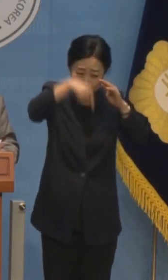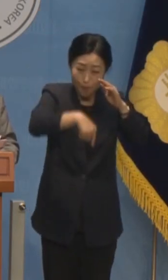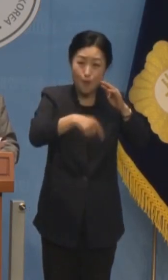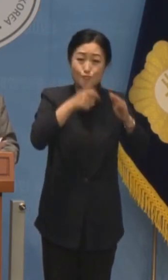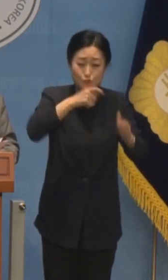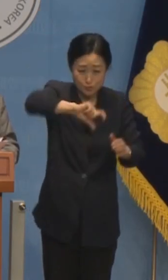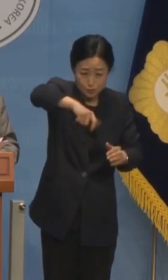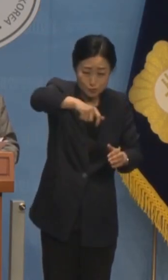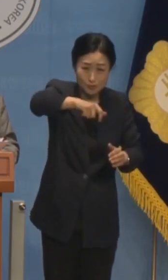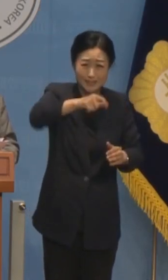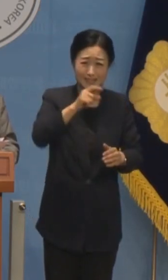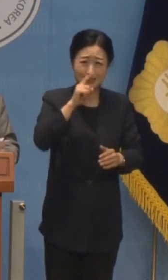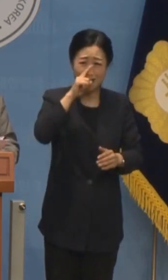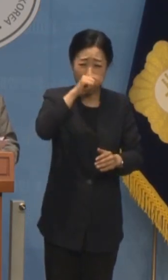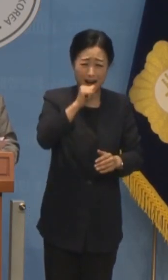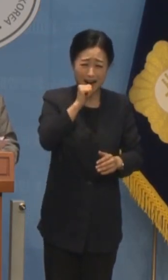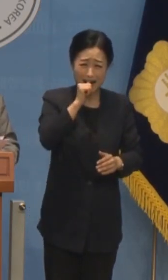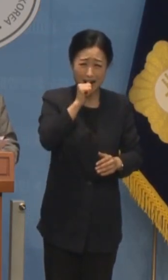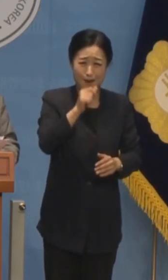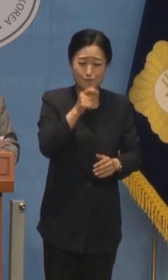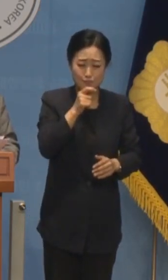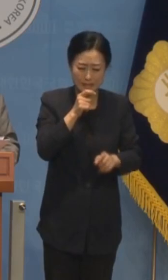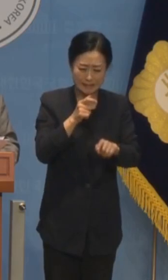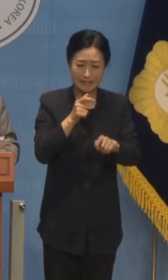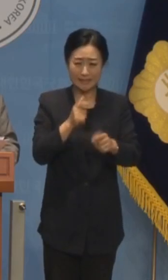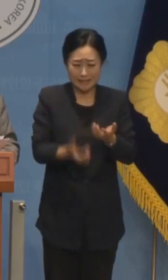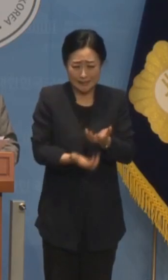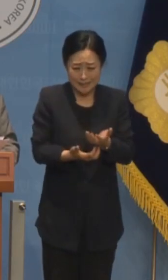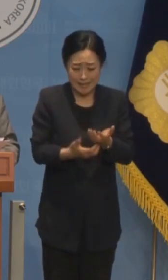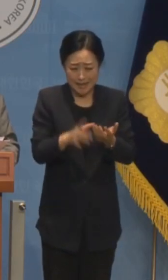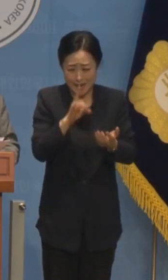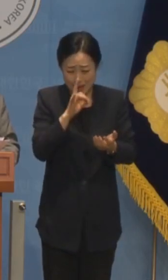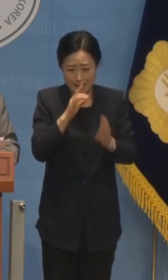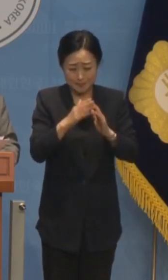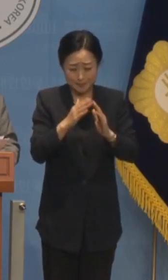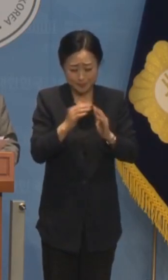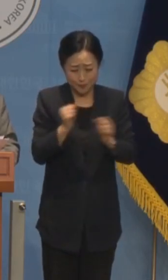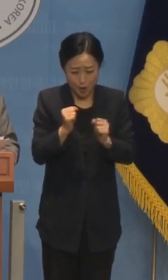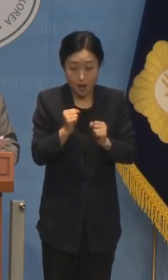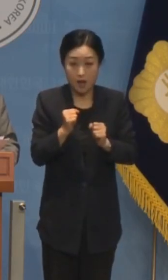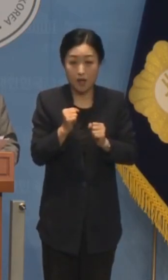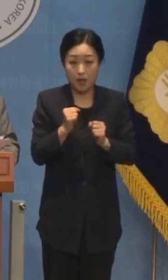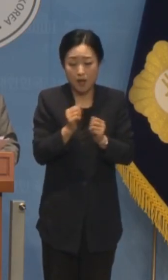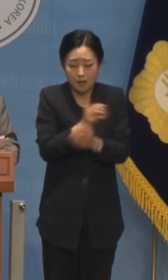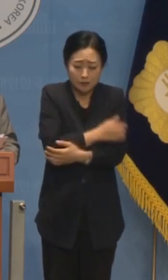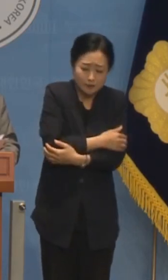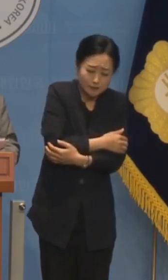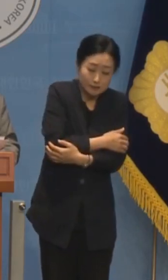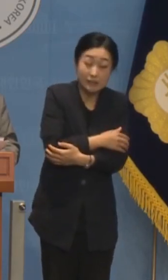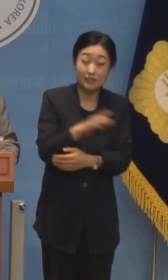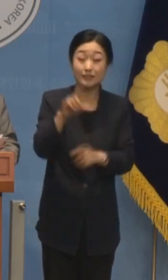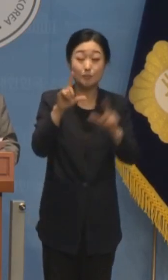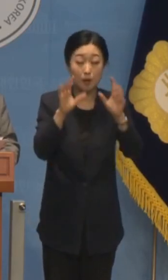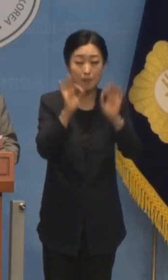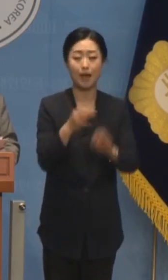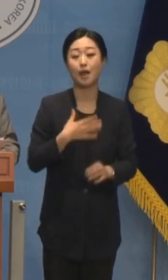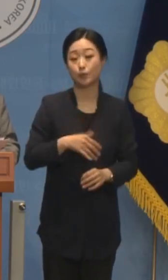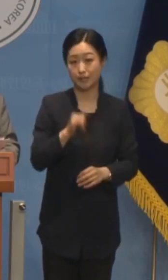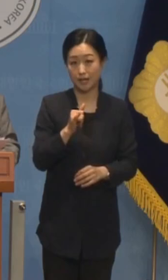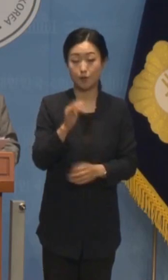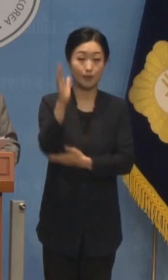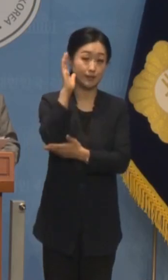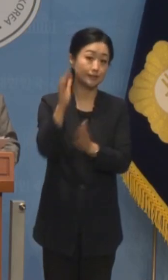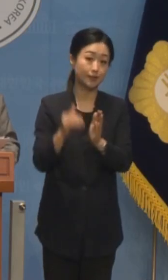나오는 여건이 있다며 냉난방도 되지 않은 아나 쪽잠을 자고 있다고 덧붙이기도